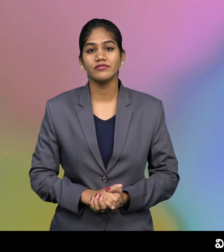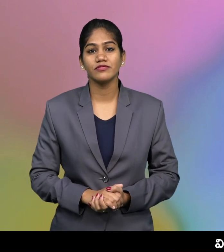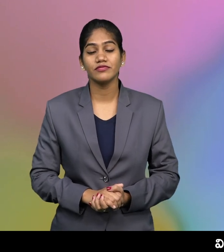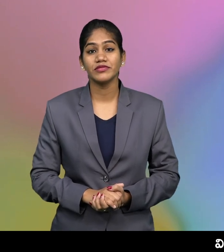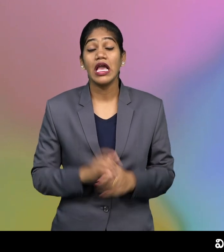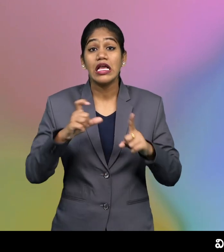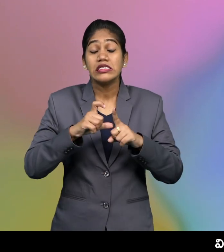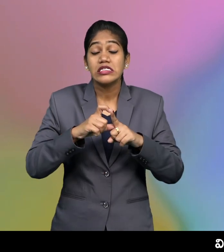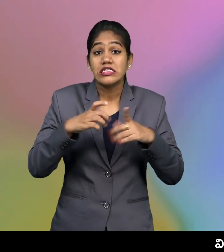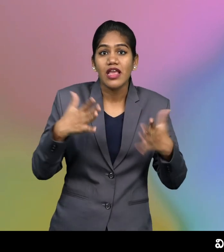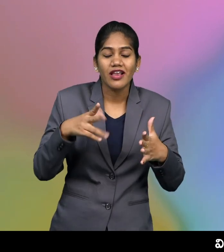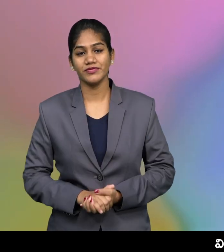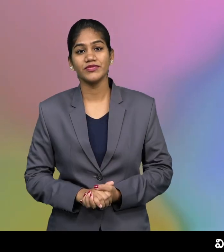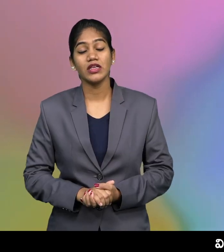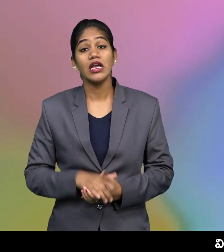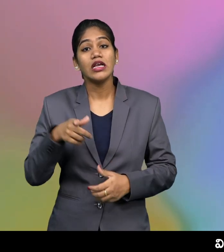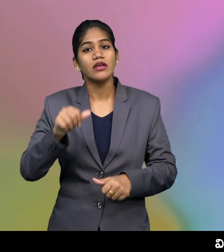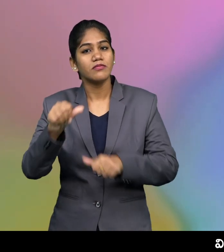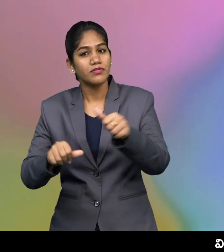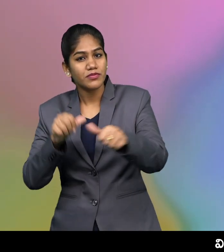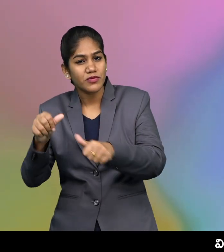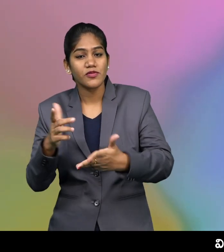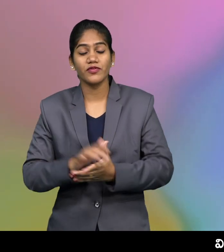విపత్తు నిర్వహణ అనేది సహజ లేదా